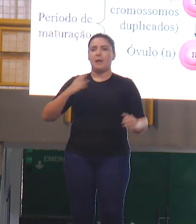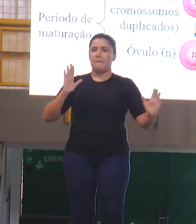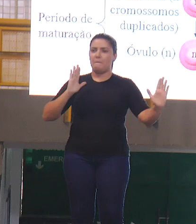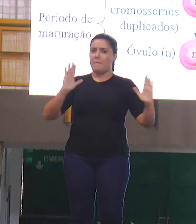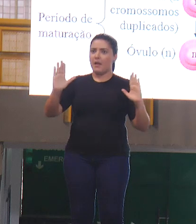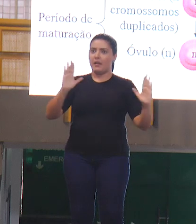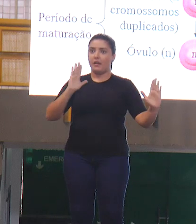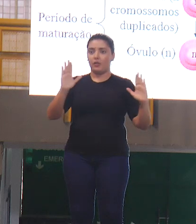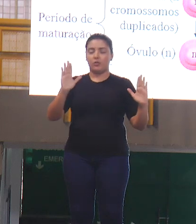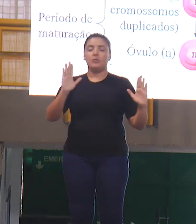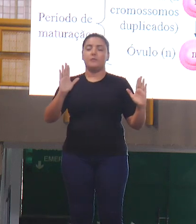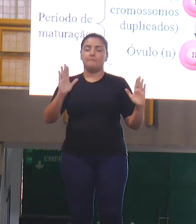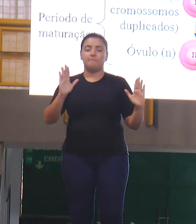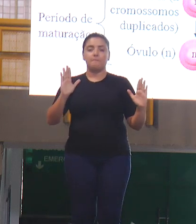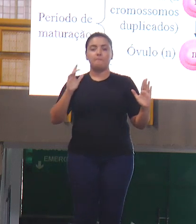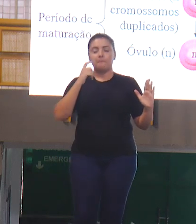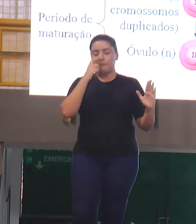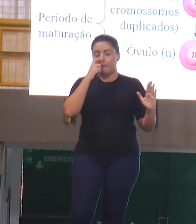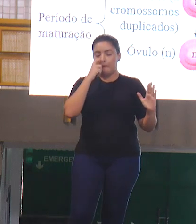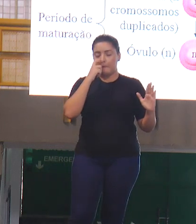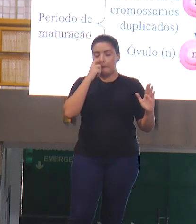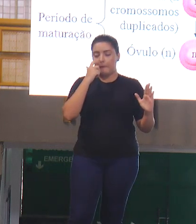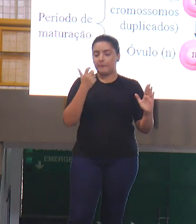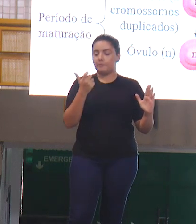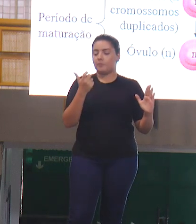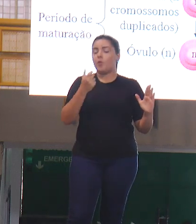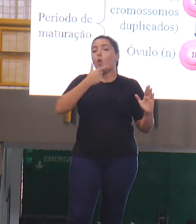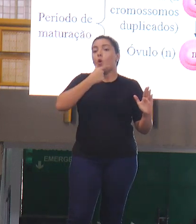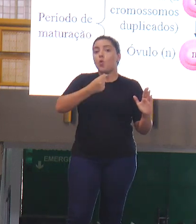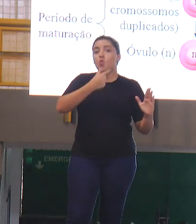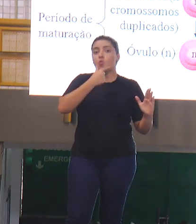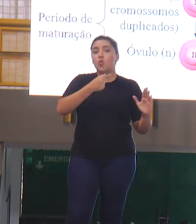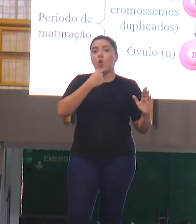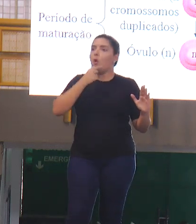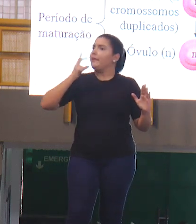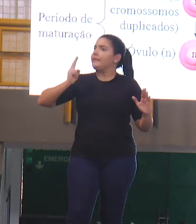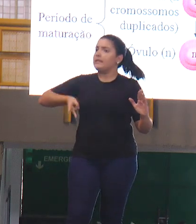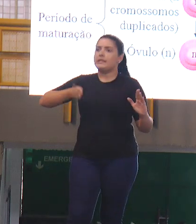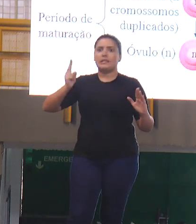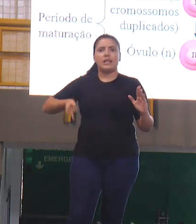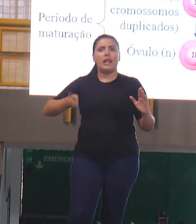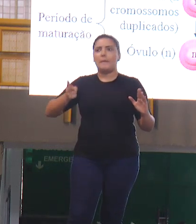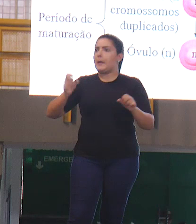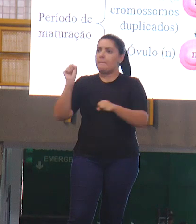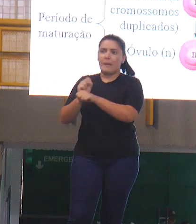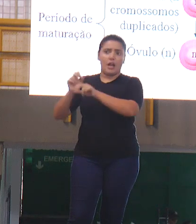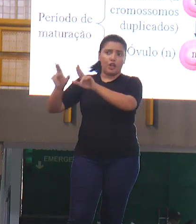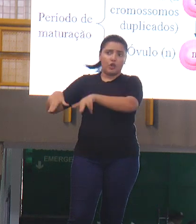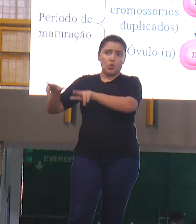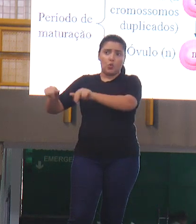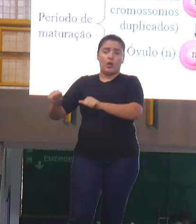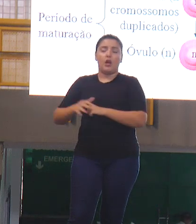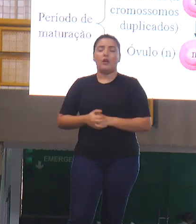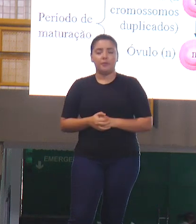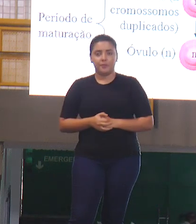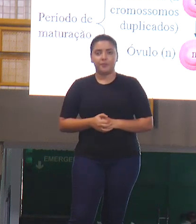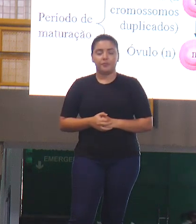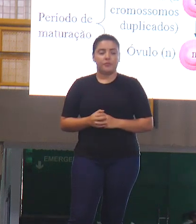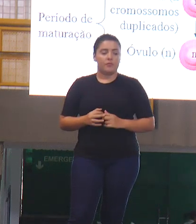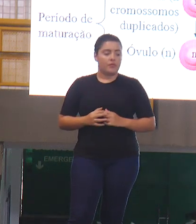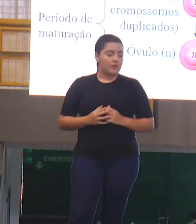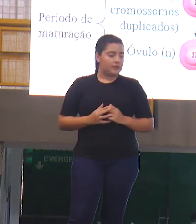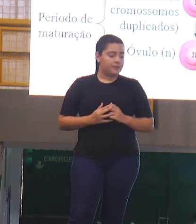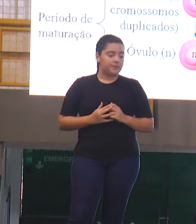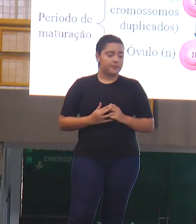que vai ter multiplicação de ovogônias. Já no homem, o processo é contínuo. A ovogônia para